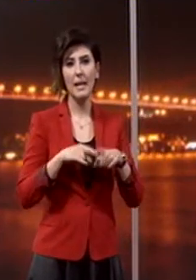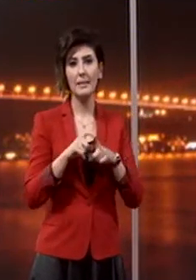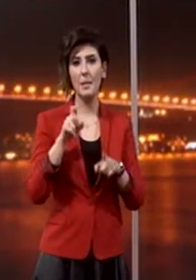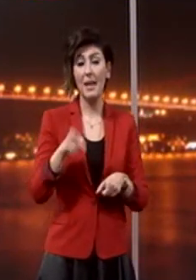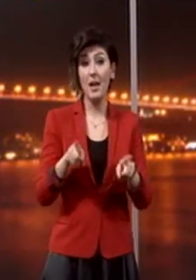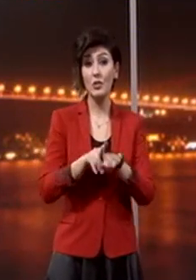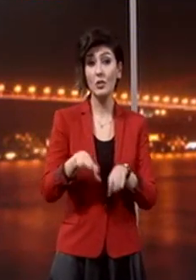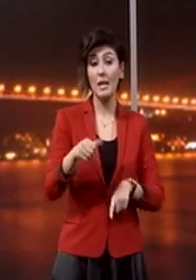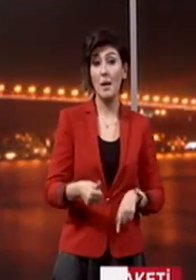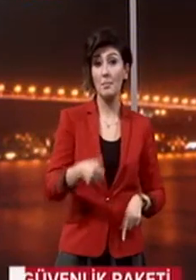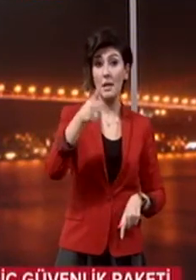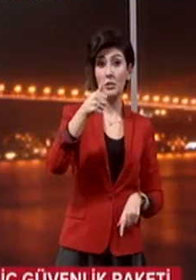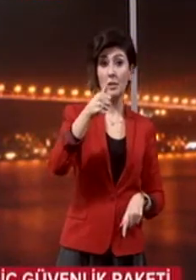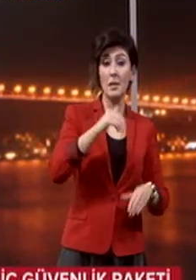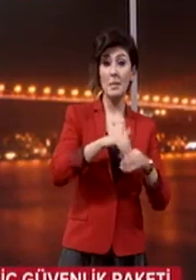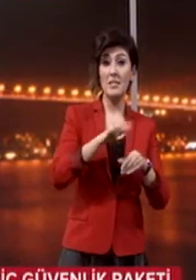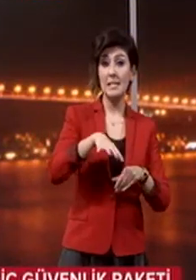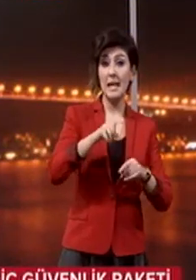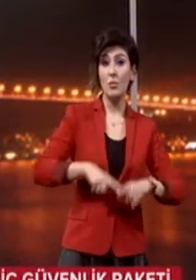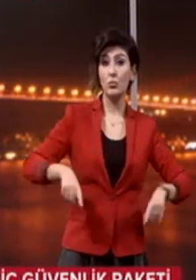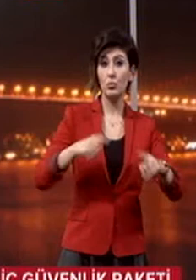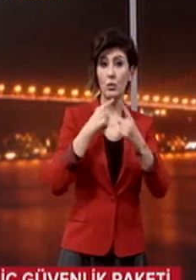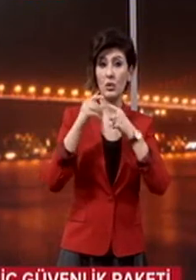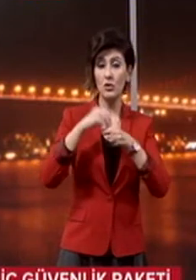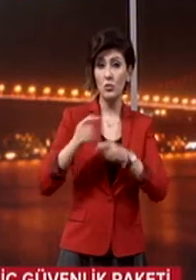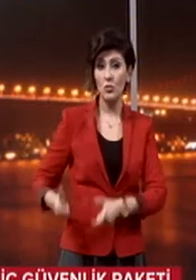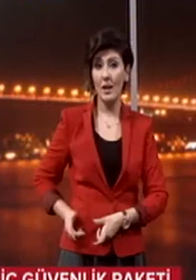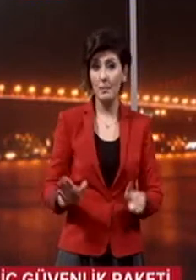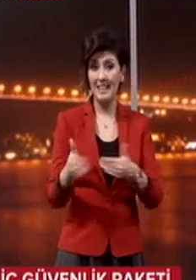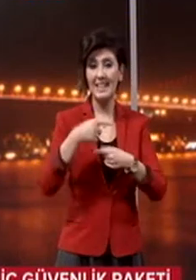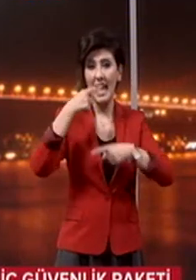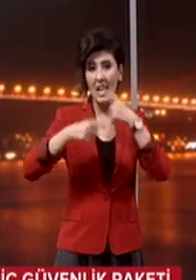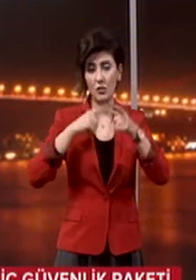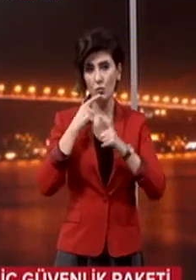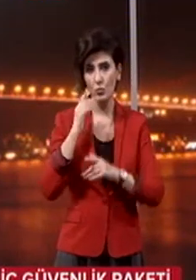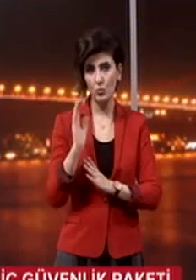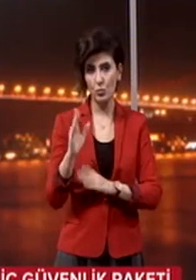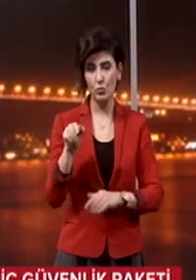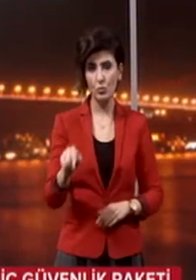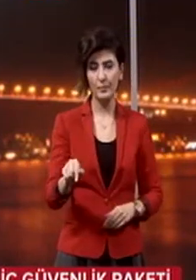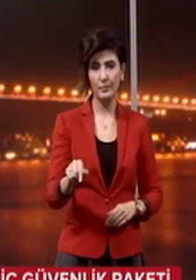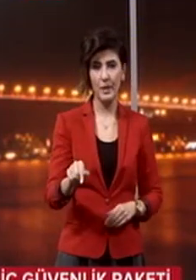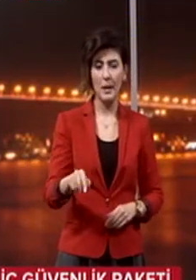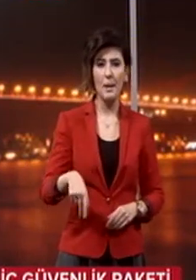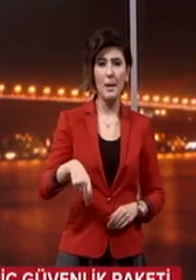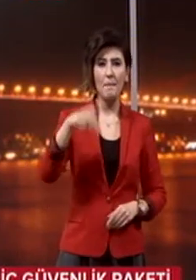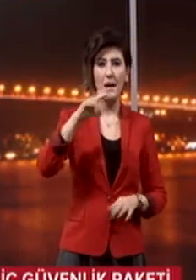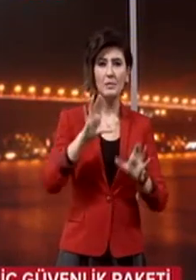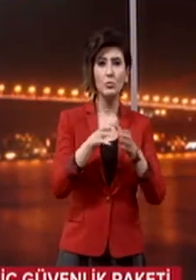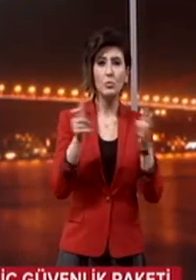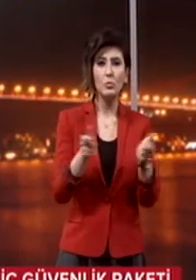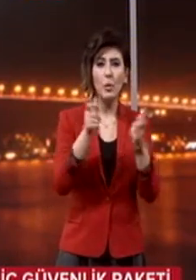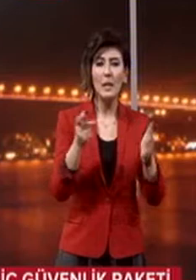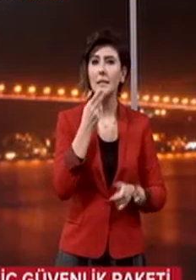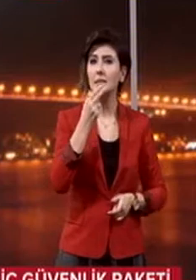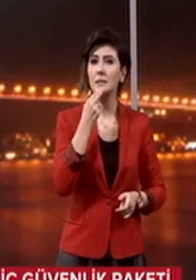HDP eş genel başkanı Figen Yüksekdağ, Meclis Genel Kurulu'nda görüşülen iç güvenlik paketine eleştirilerini sürdürdü. Partisinin